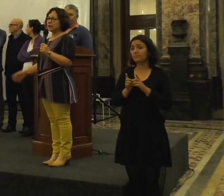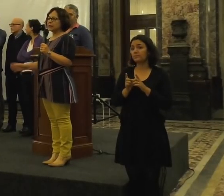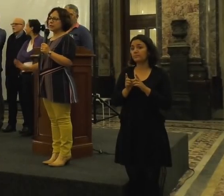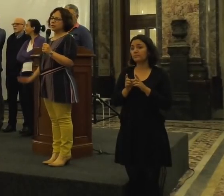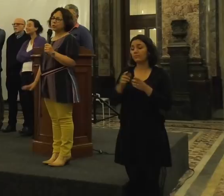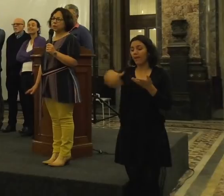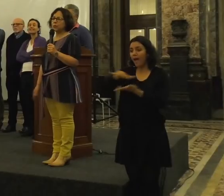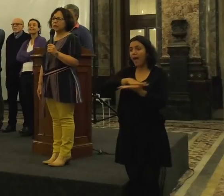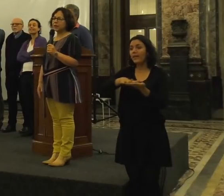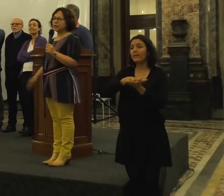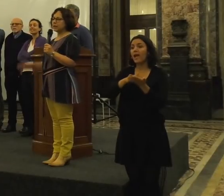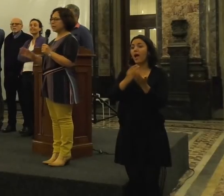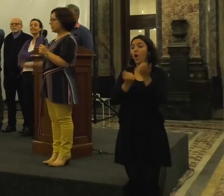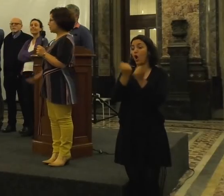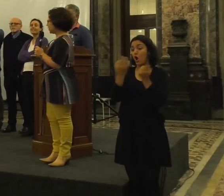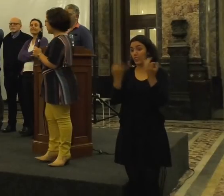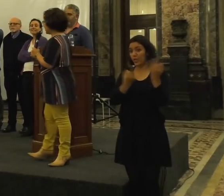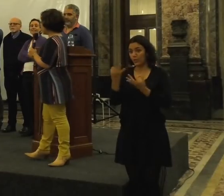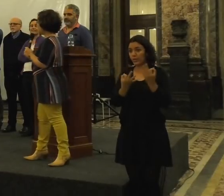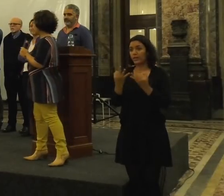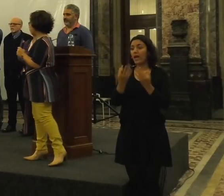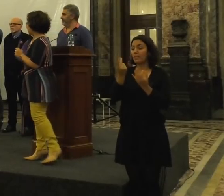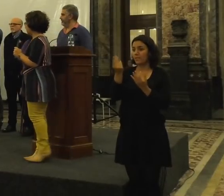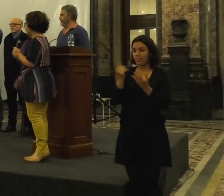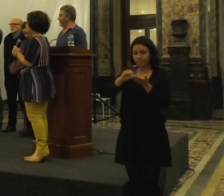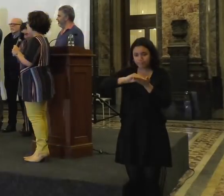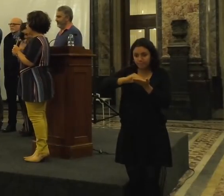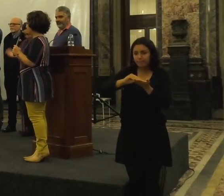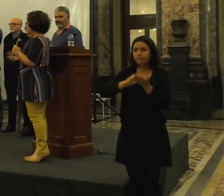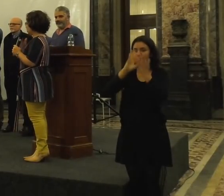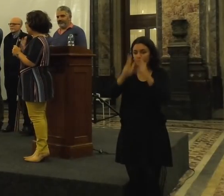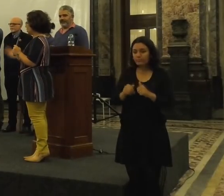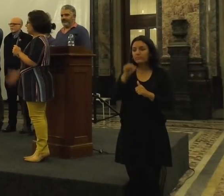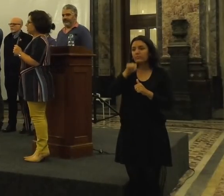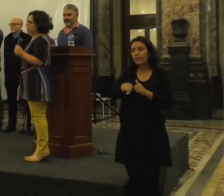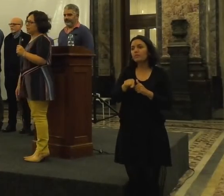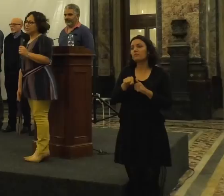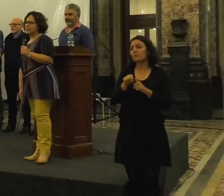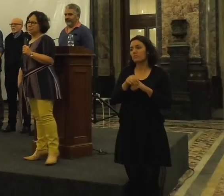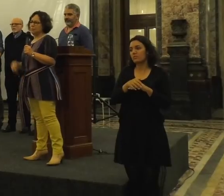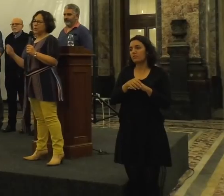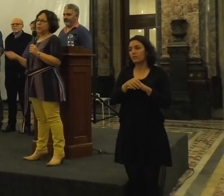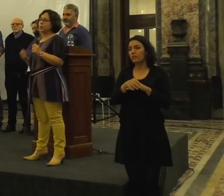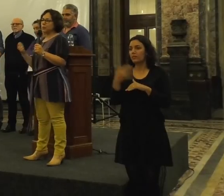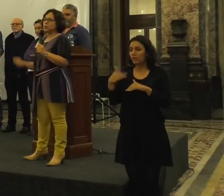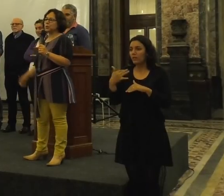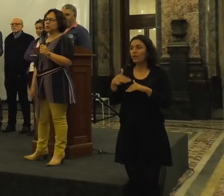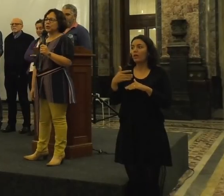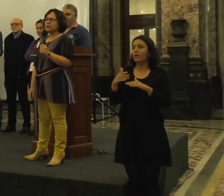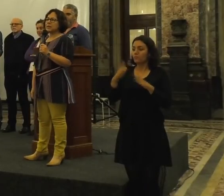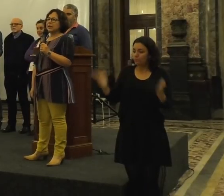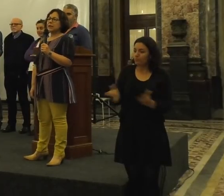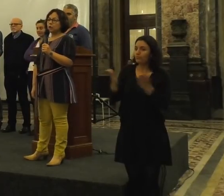En particular al área de contaduría y al área de tesorería, porque fueron ellos los que movieron